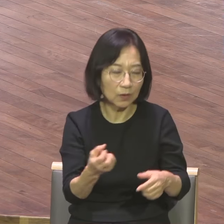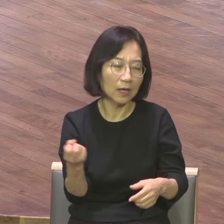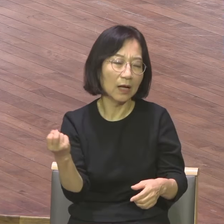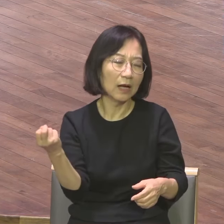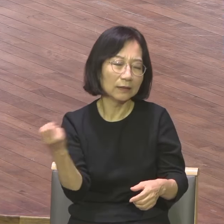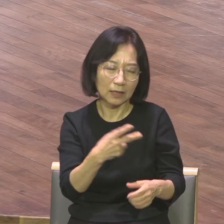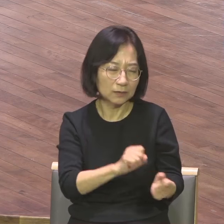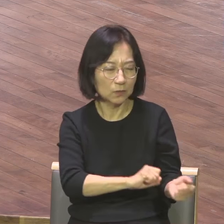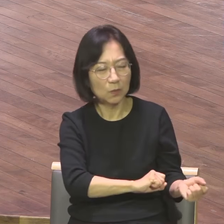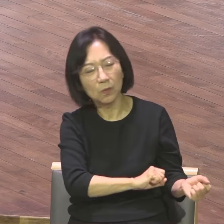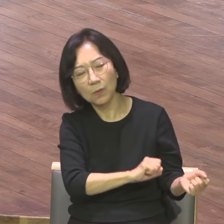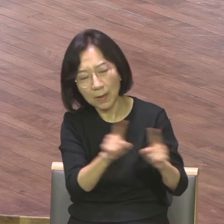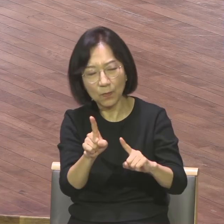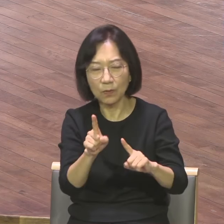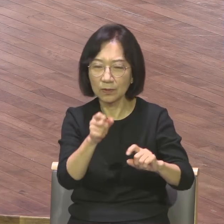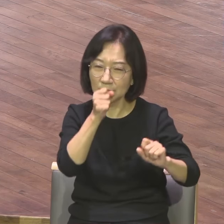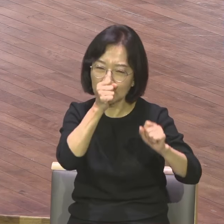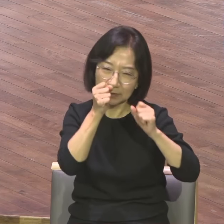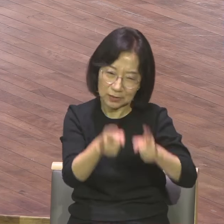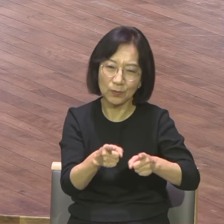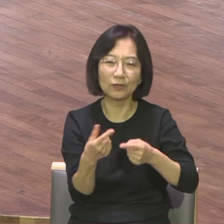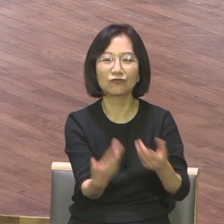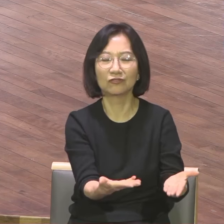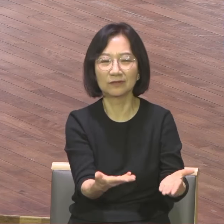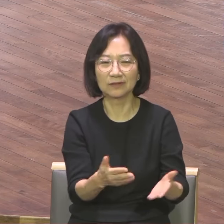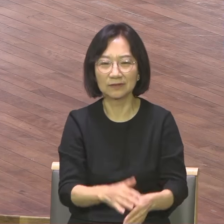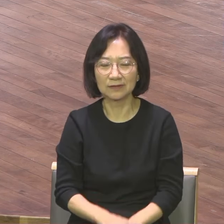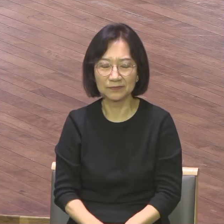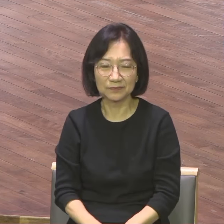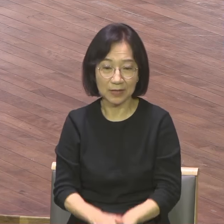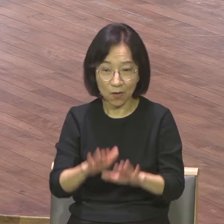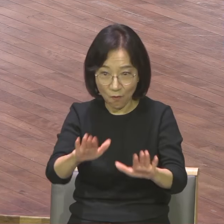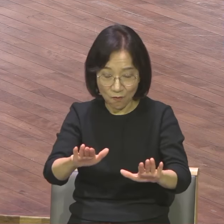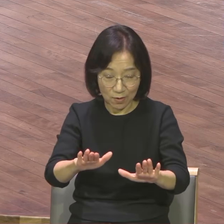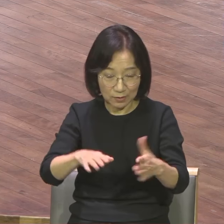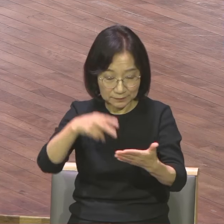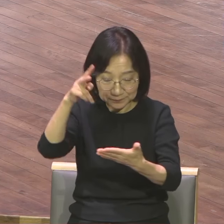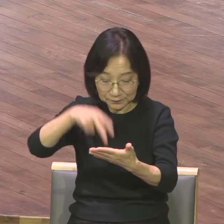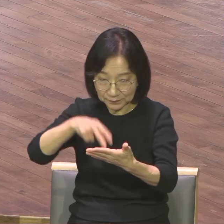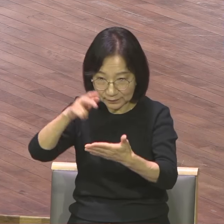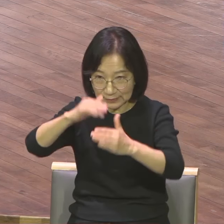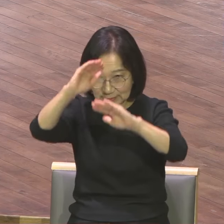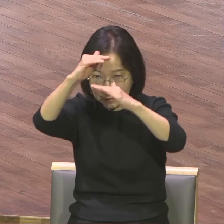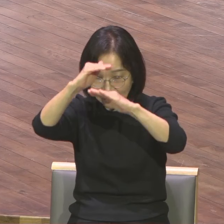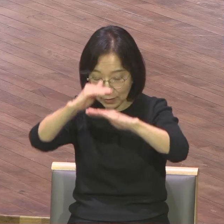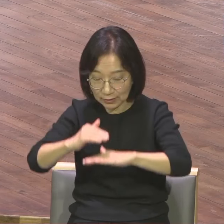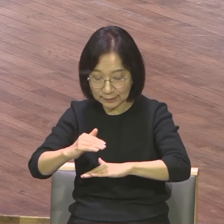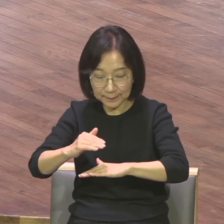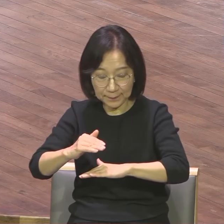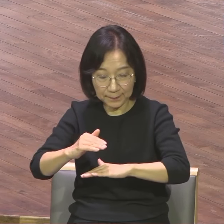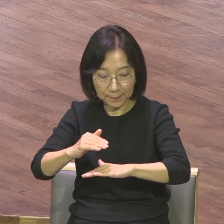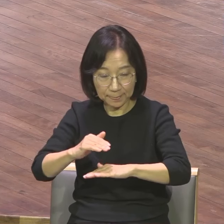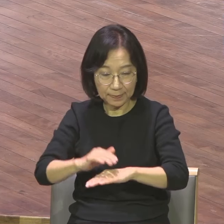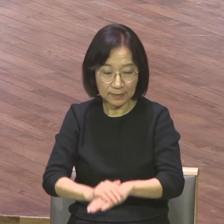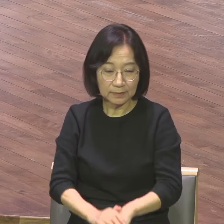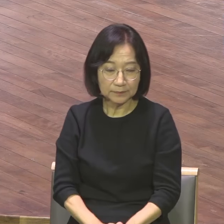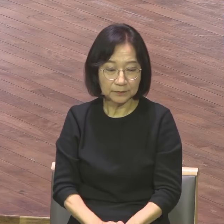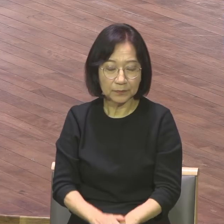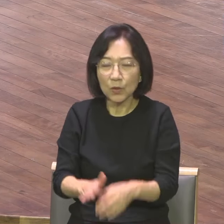주어져 있다라는 것입니다. 자, 오늘 우리가 읽은 이 18절로 20절까지의 말씀에는